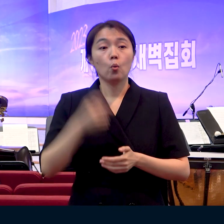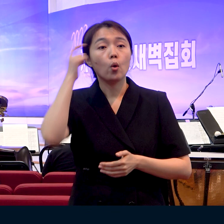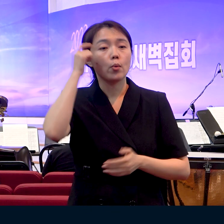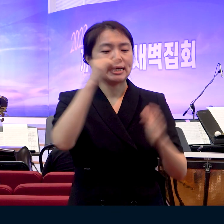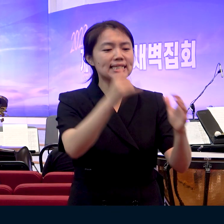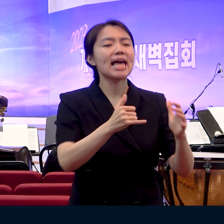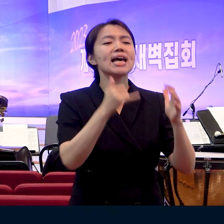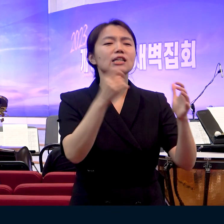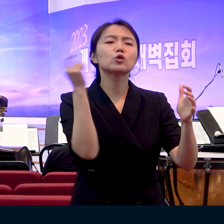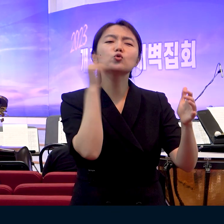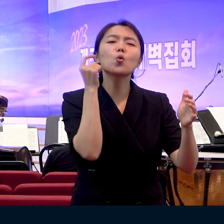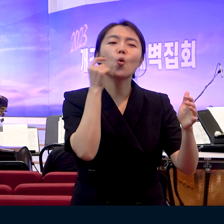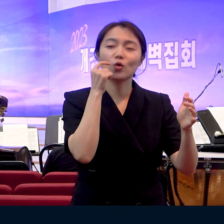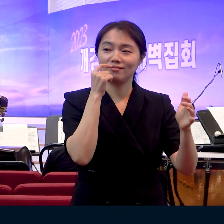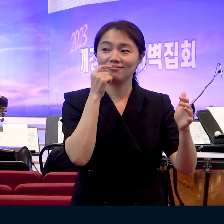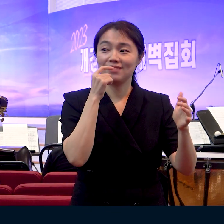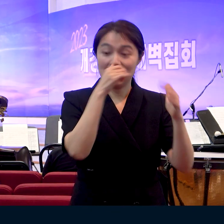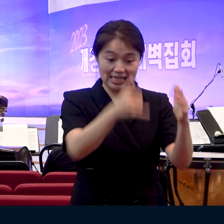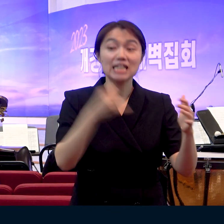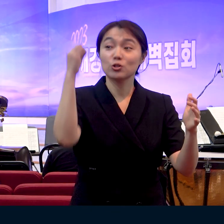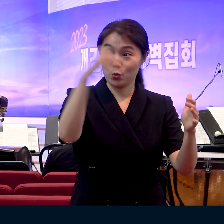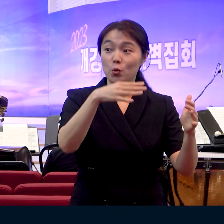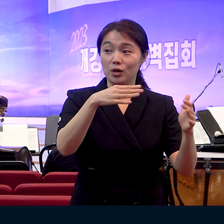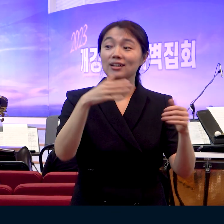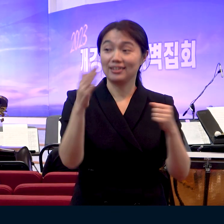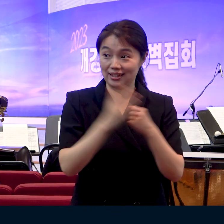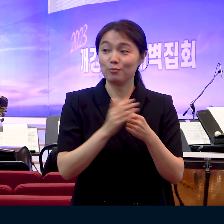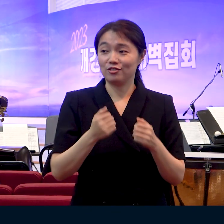소금이라고 하셨잖아요. 세상의 빛이라고 하셨잖아요.